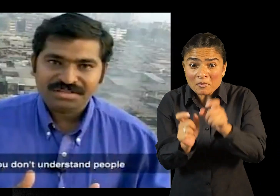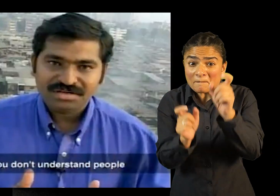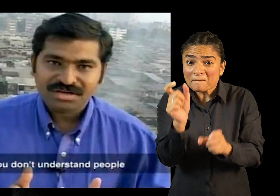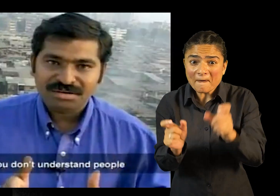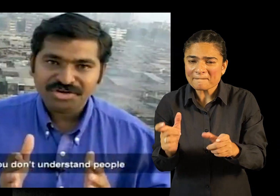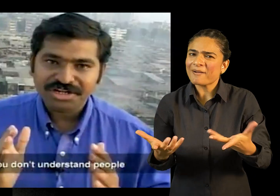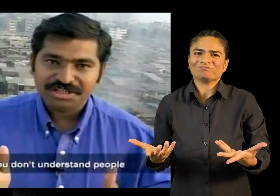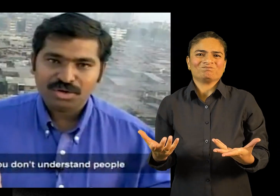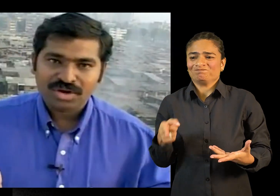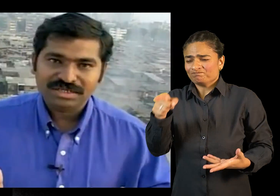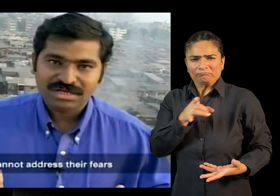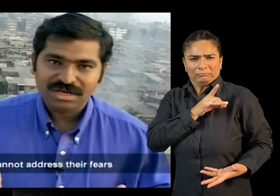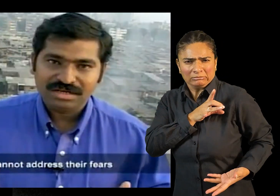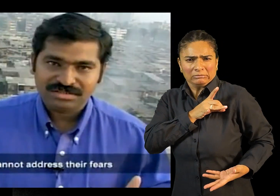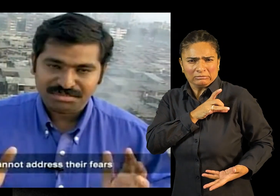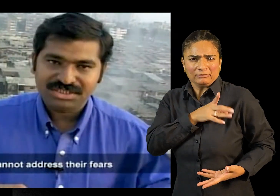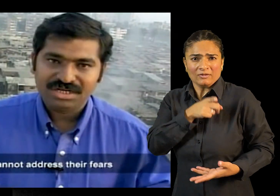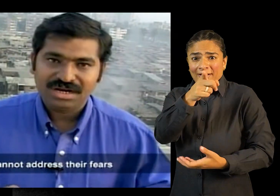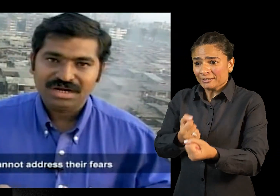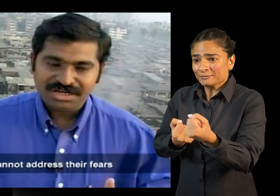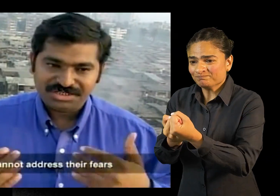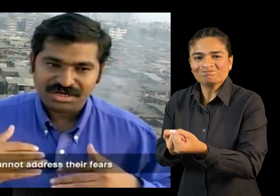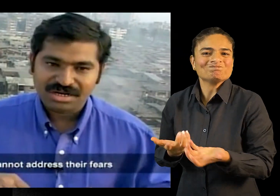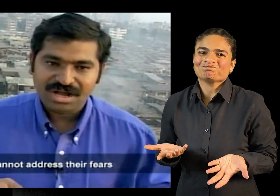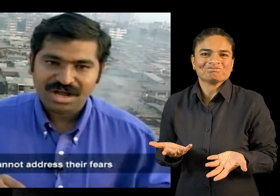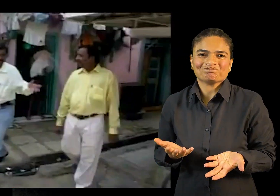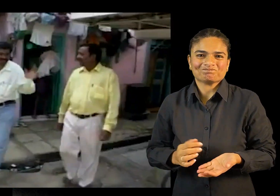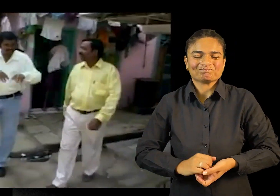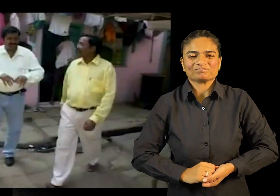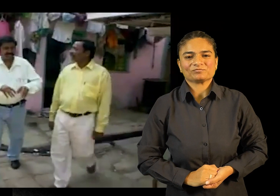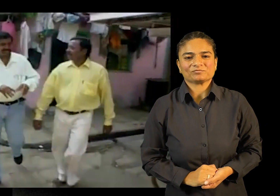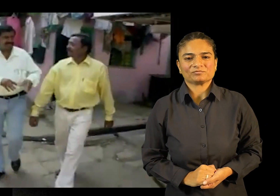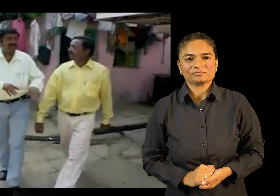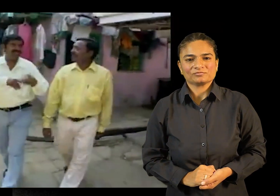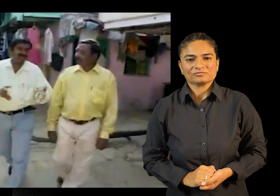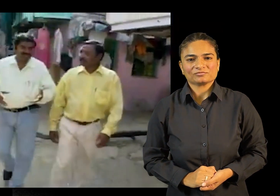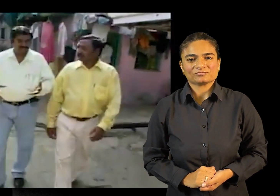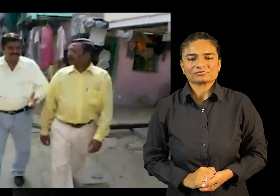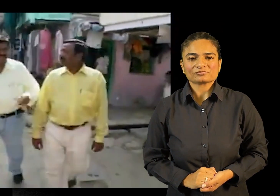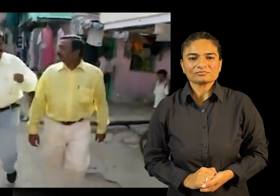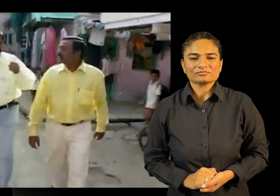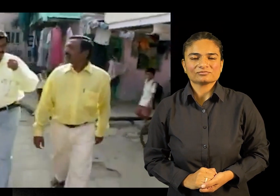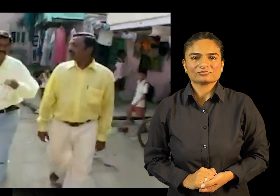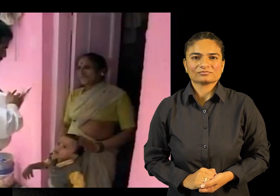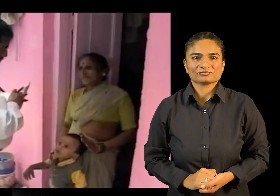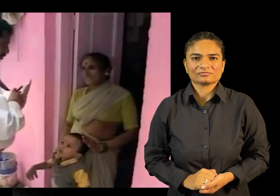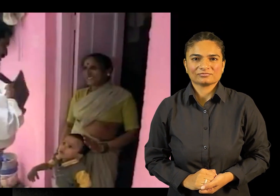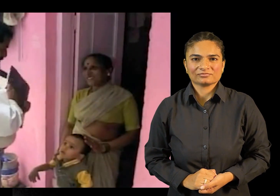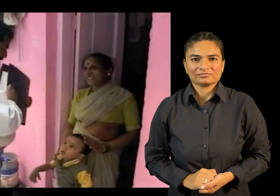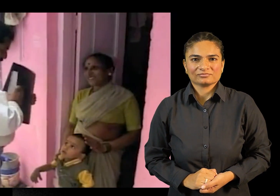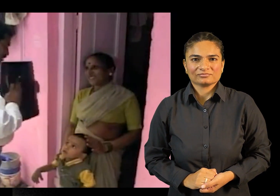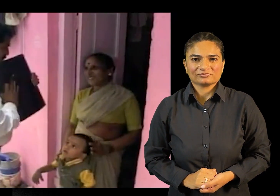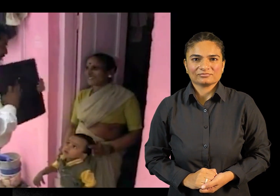पर्यंत कम्युनिटीतील लोकांच्या समस्या शंका आम्ही जाणून घेत नाही, समजून घेत नाही, तोपर्यंत